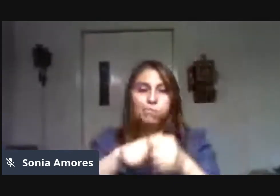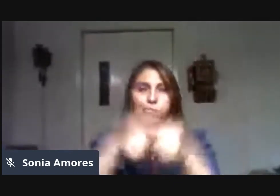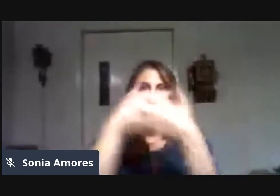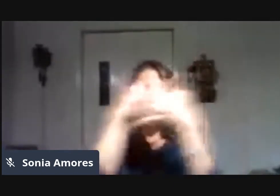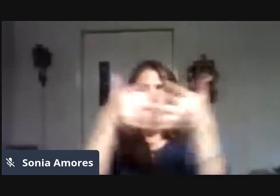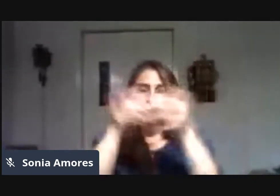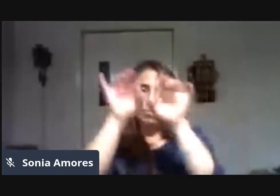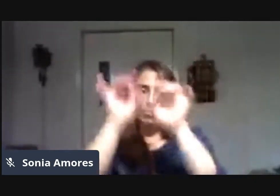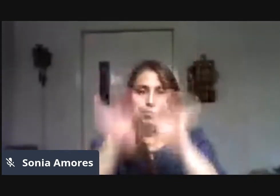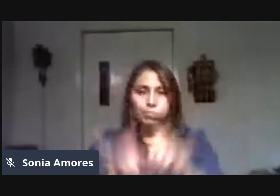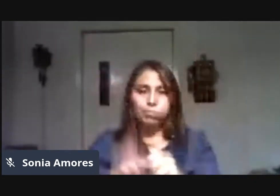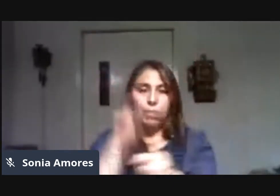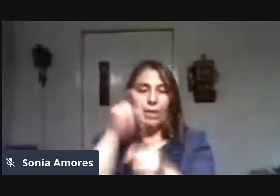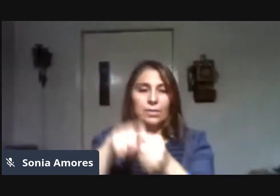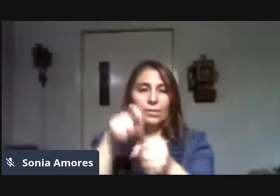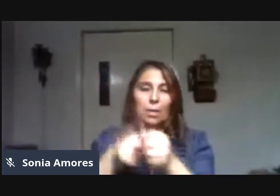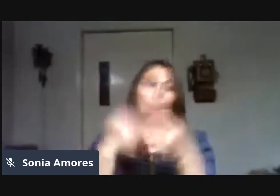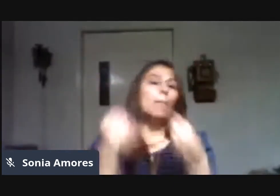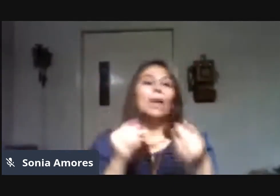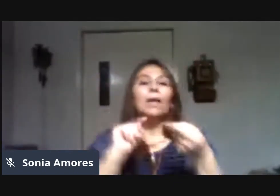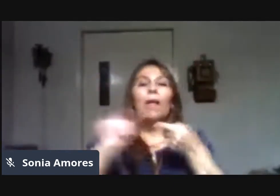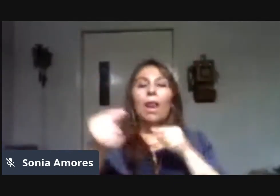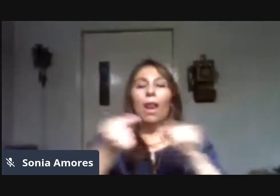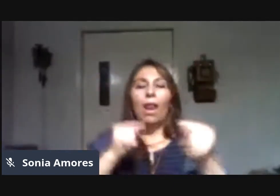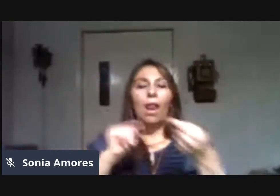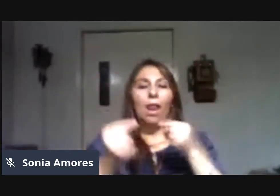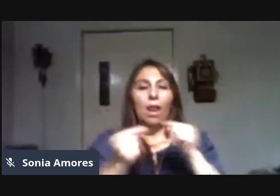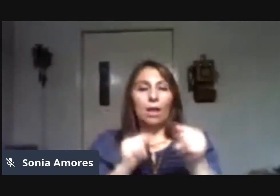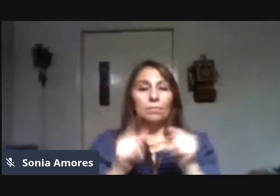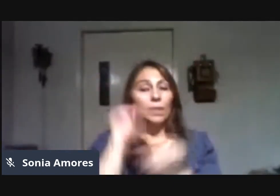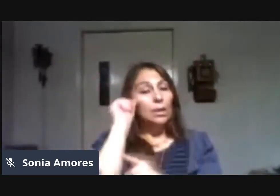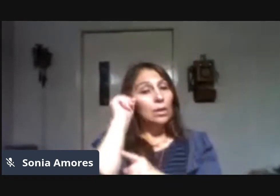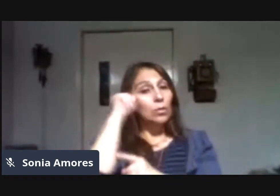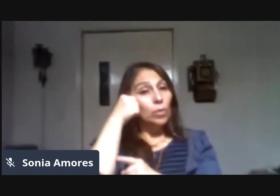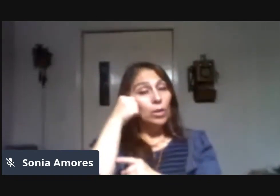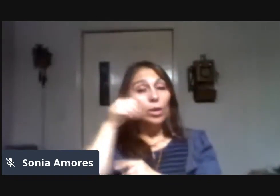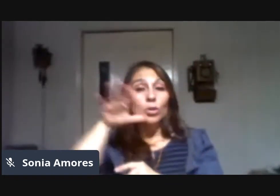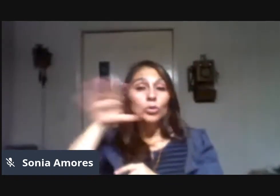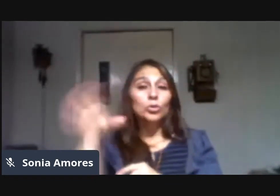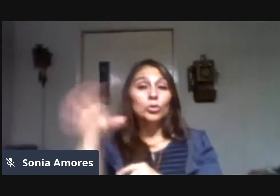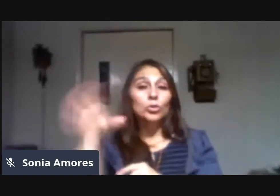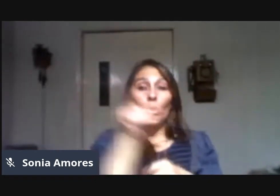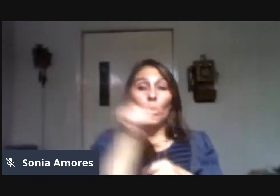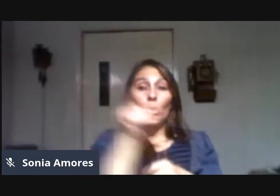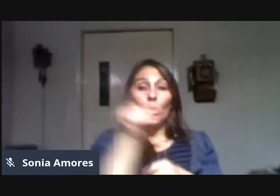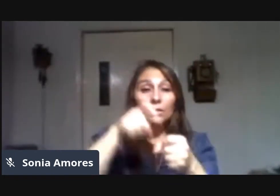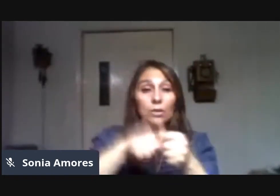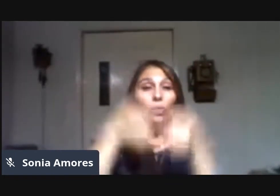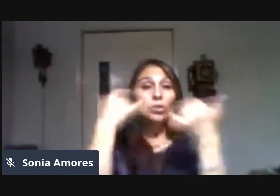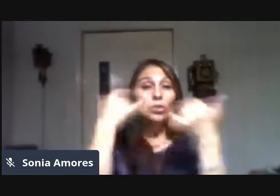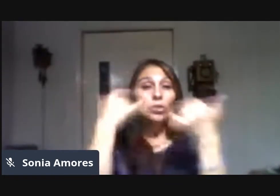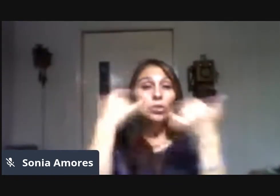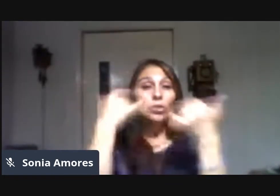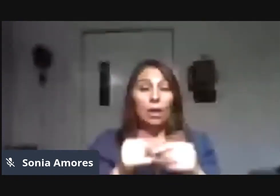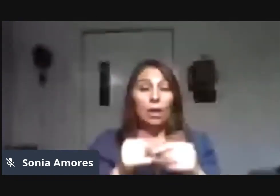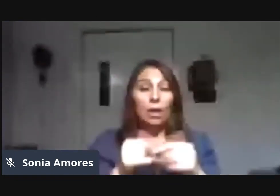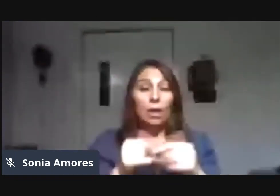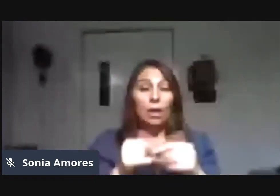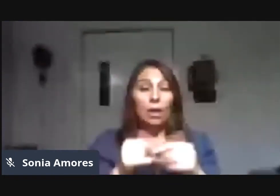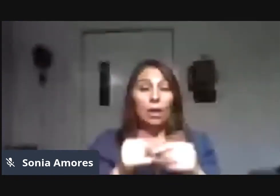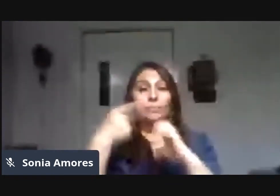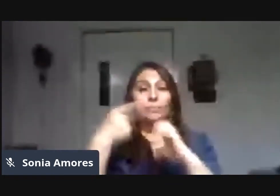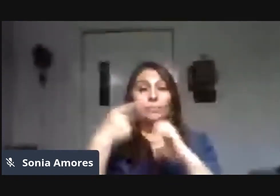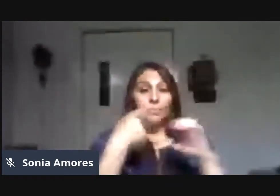de conversación, y recuerden que todas las personas que están aquí inscritas van a recibir a través de